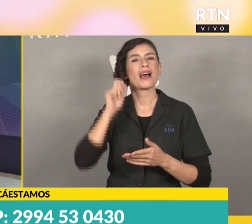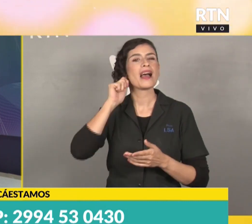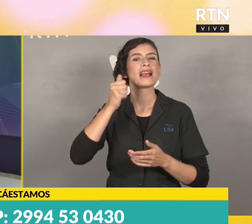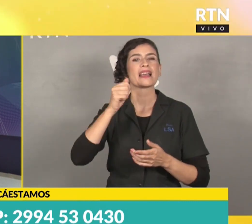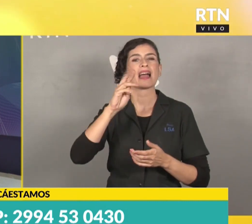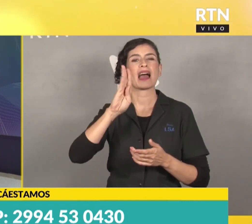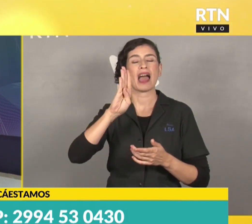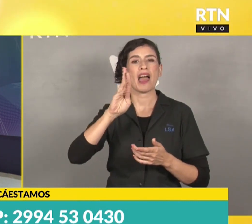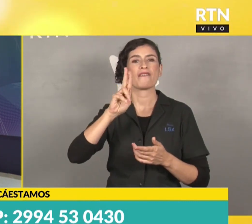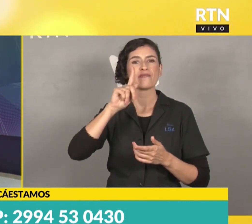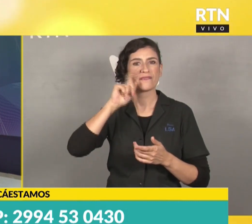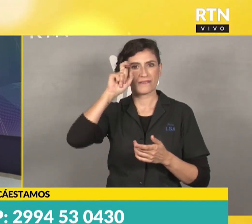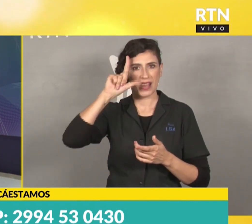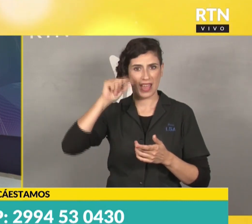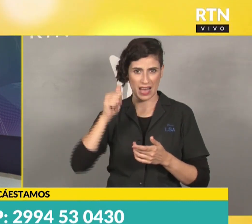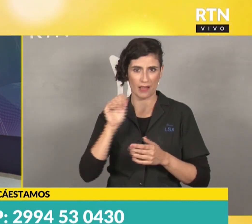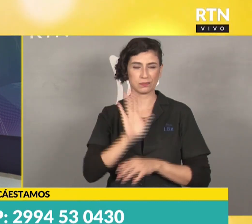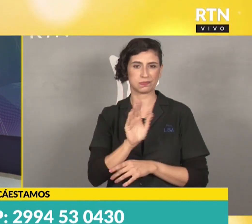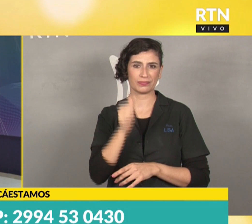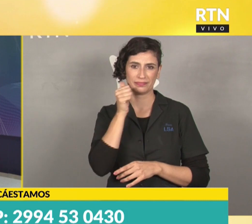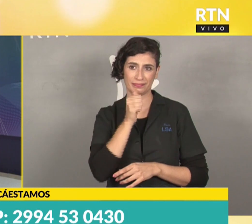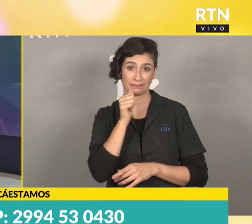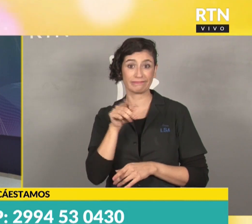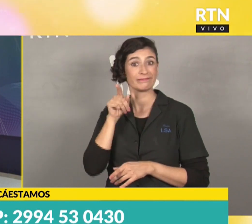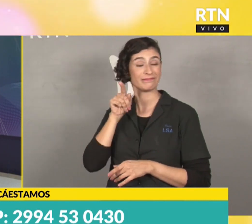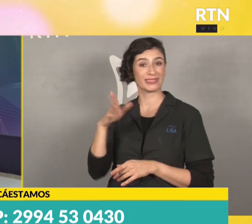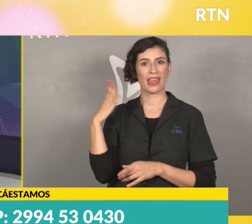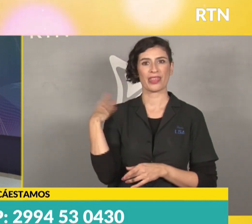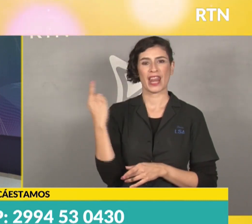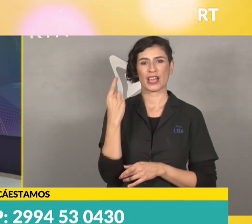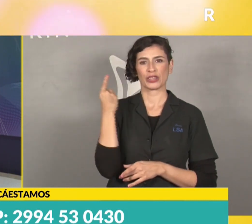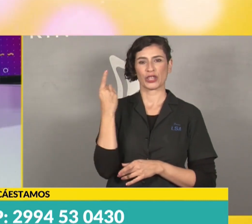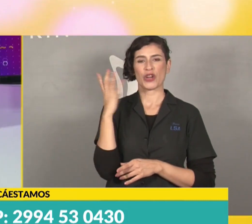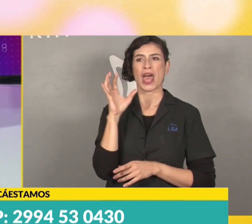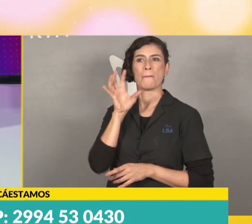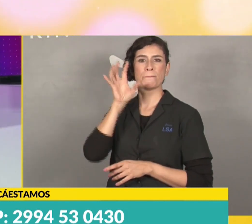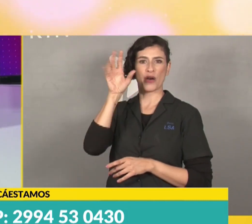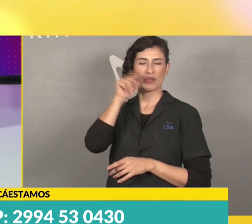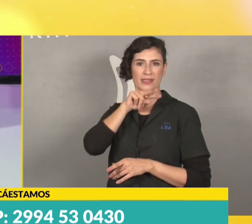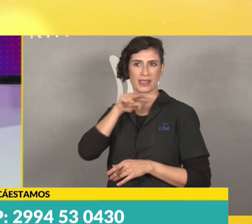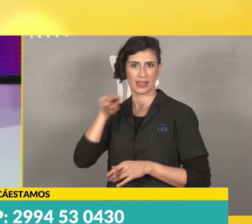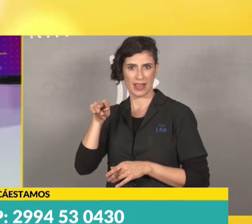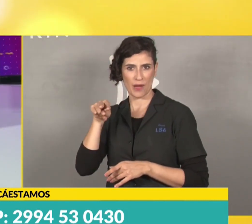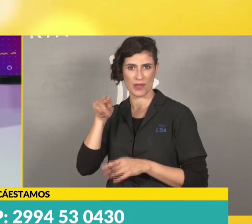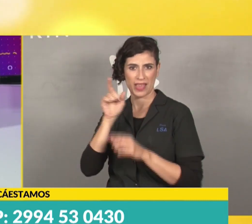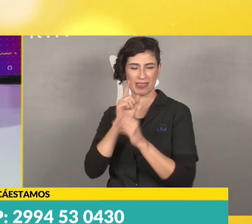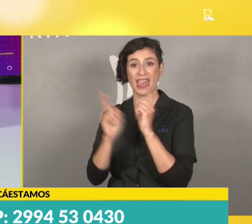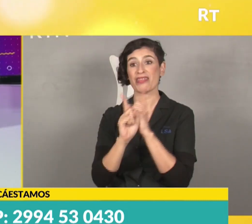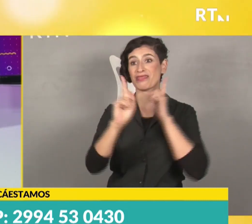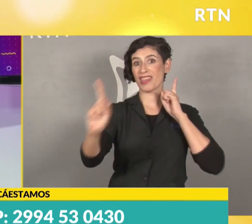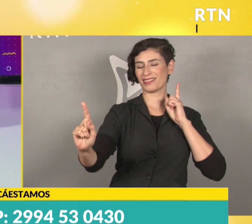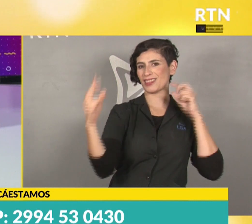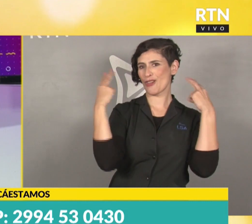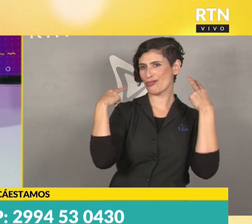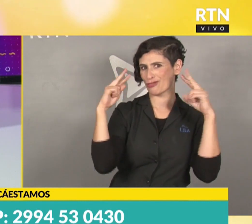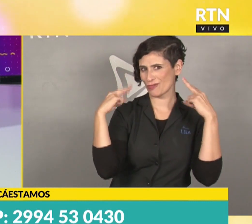Dupén. Ella es directora provincial de Innovación y Destinos Turísticos Inteligentes. Hola Gabriela, ¿cómo estás? ¿Cómo hola, te va?